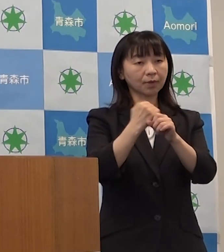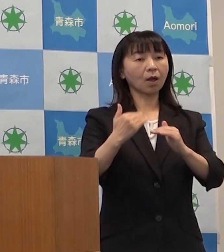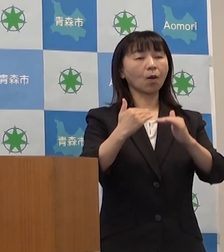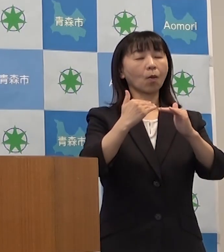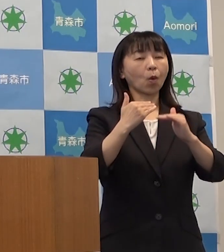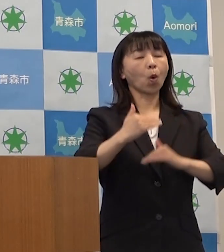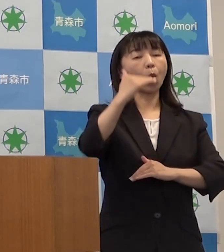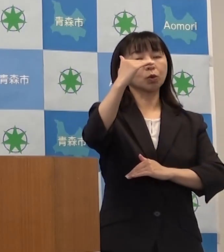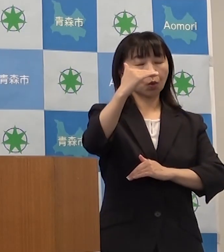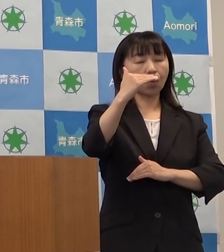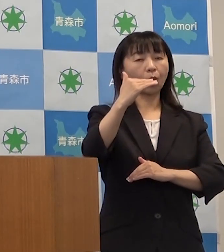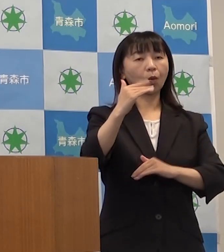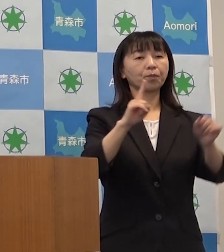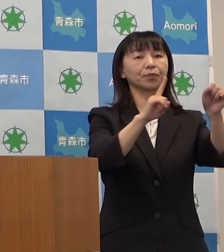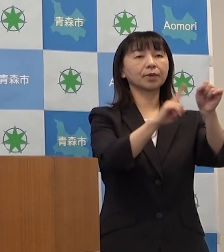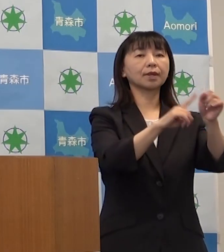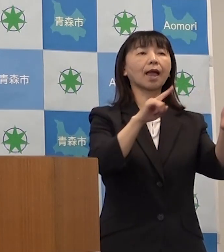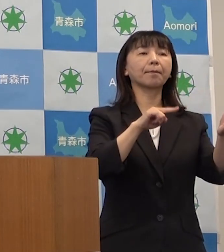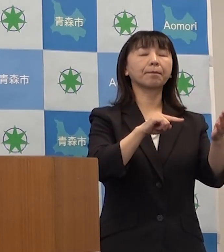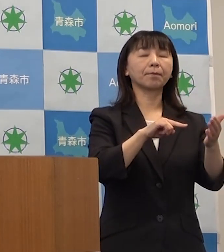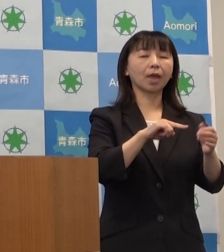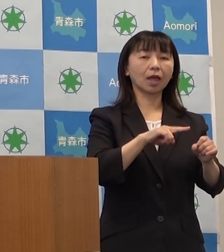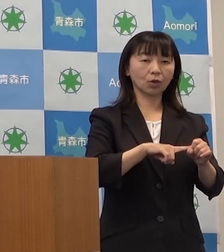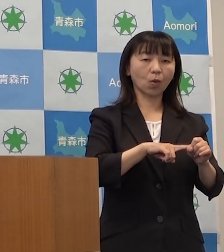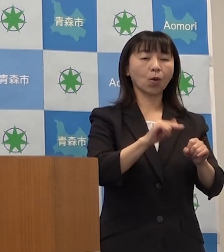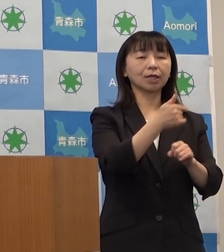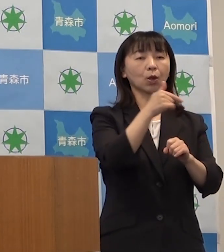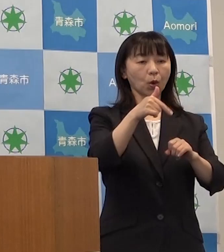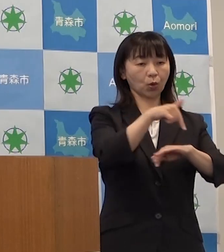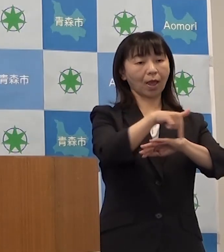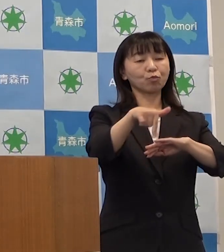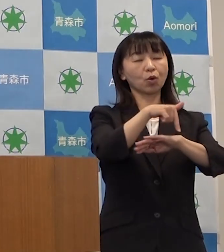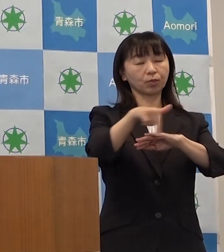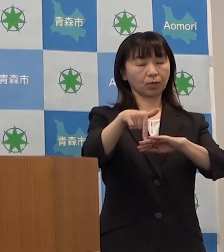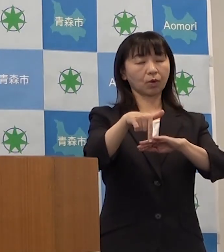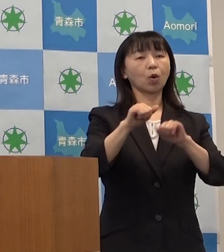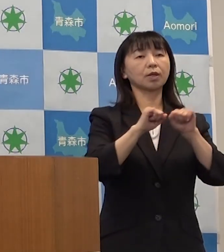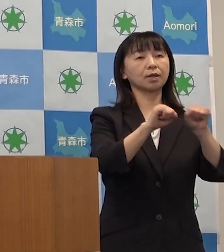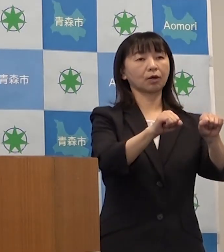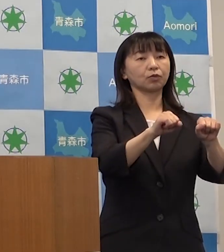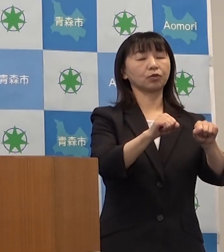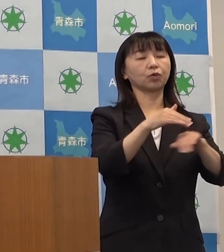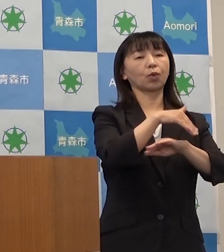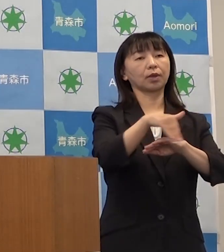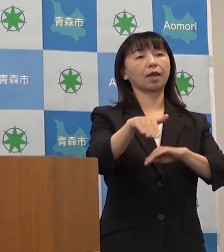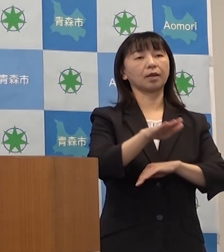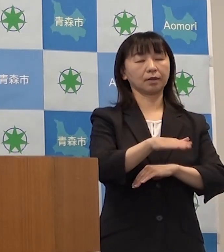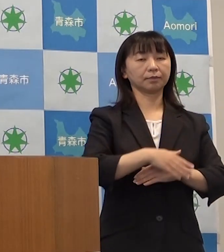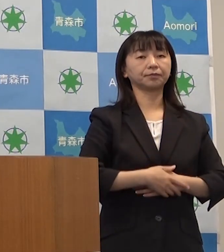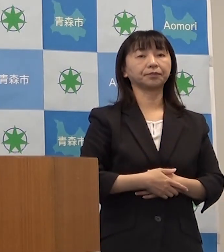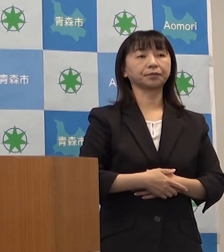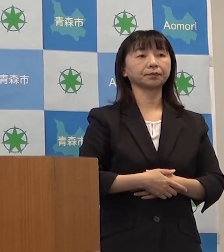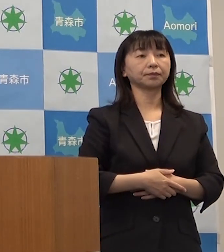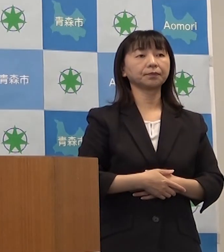るための八甲田牛セールスプロモーションなどを実施するものであります。